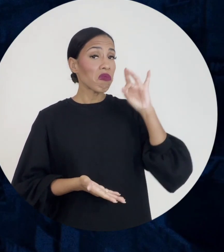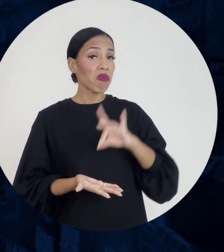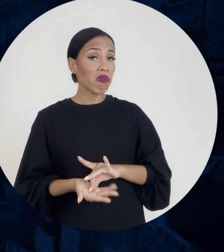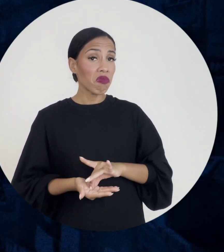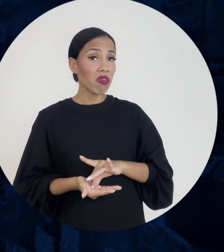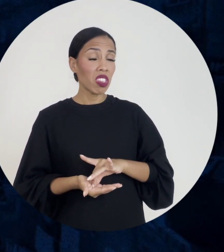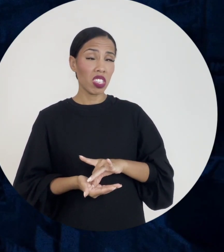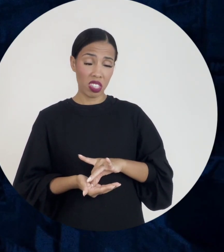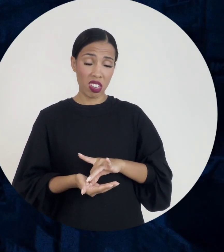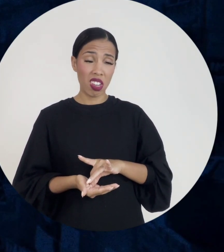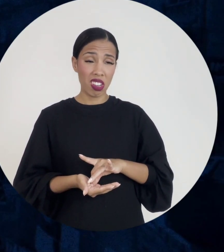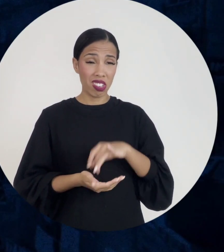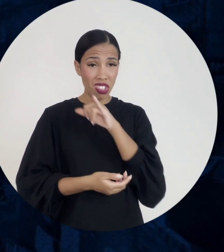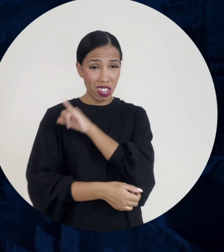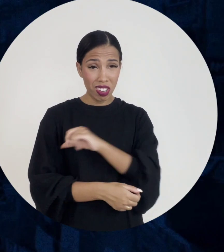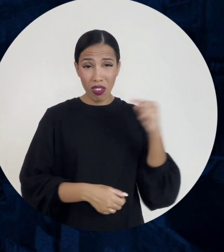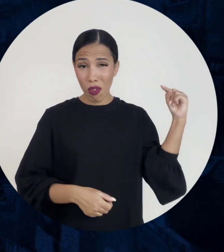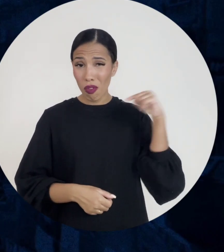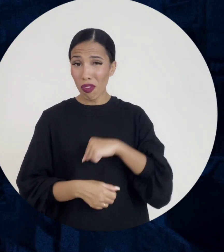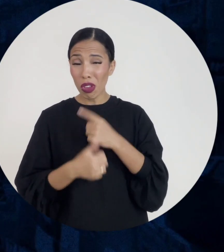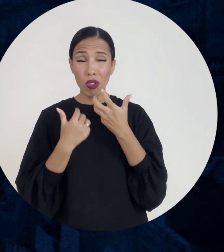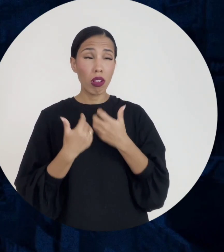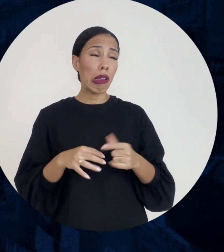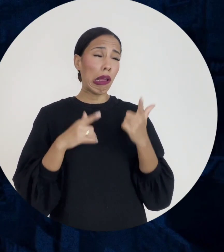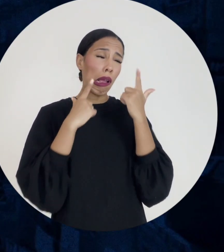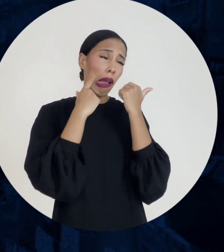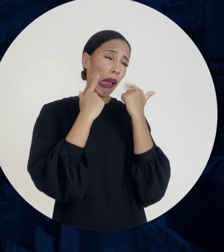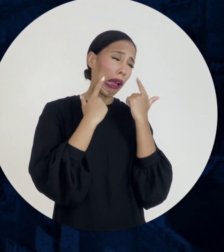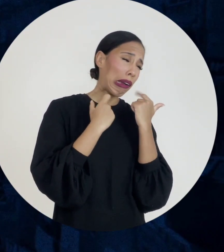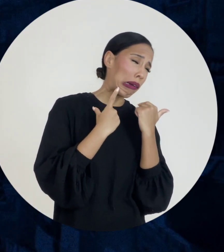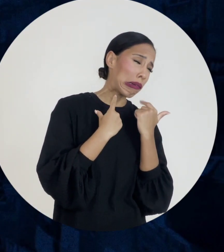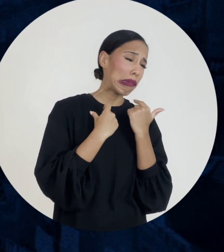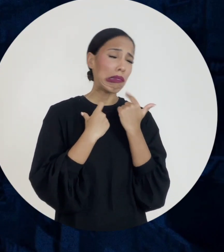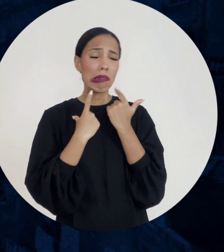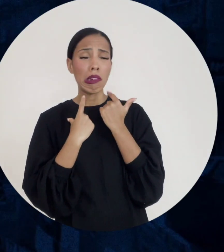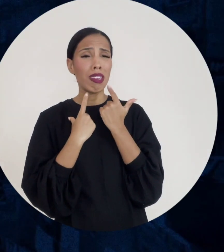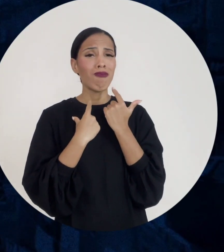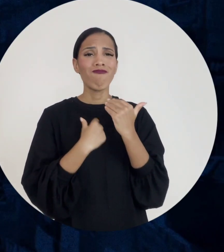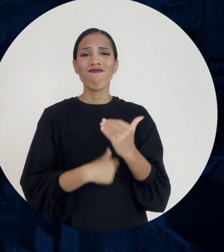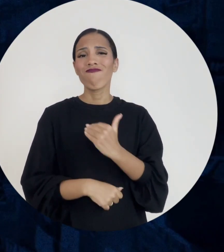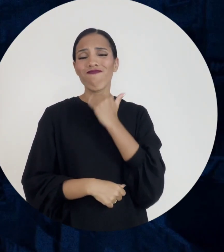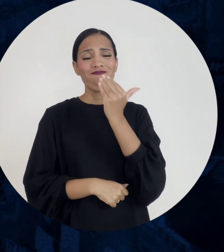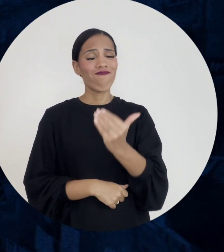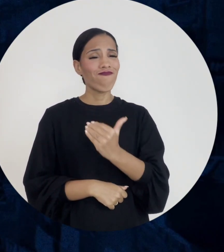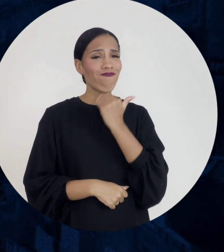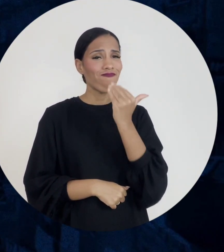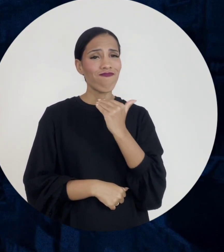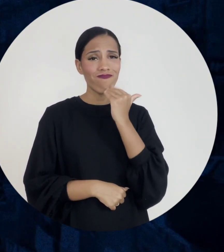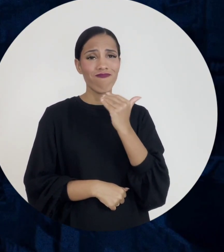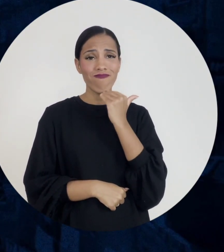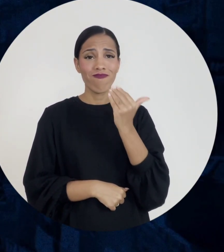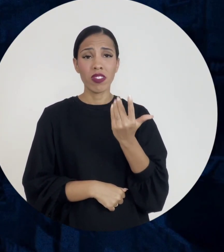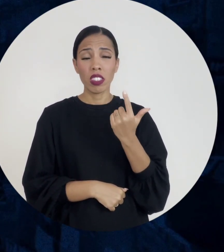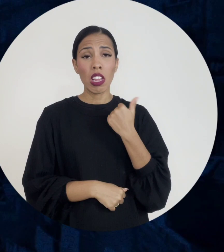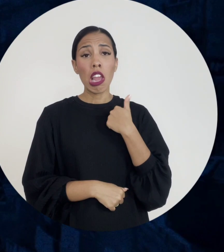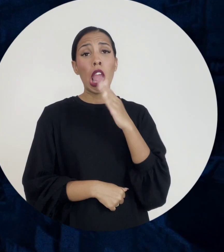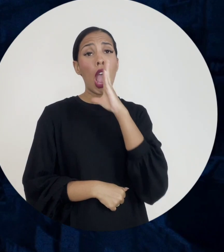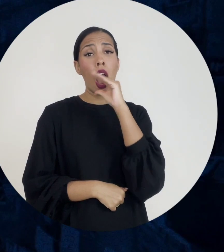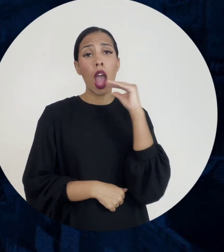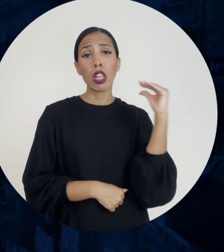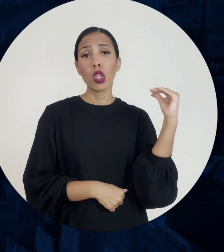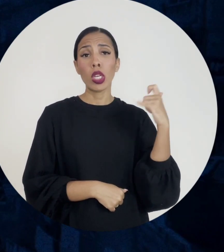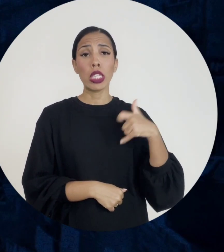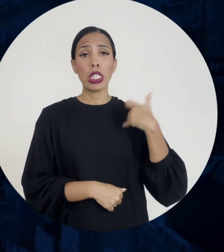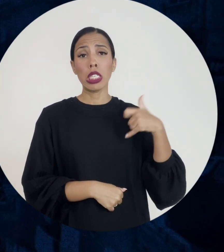queria vir para o Rio. Chorei muito, mas não teve outro jeito, né? Eu não me mandava, ainda era adolescente, né?